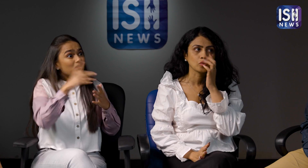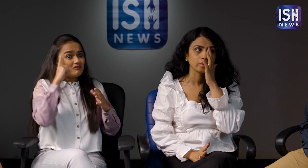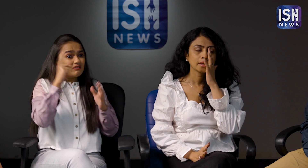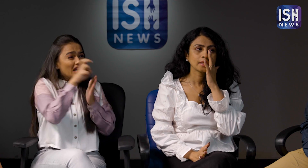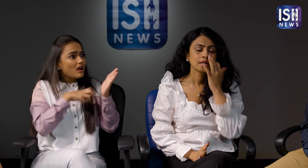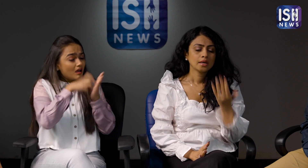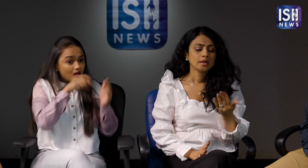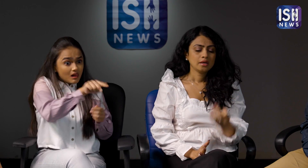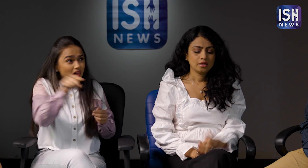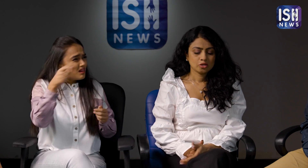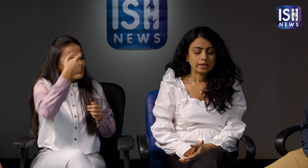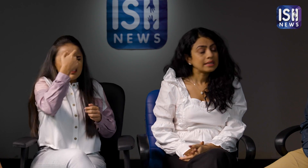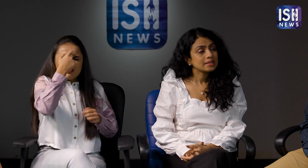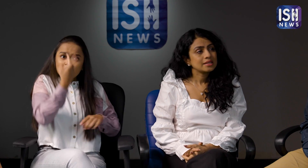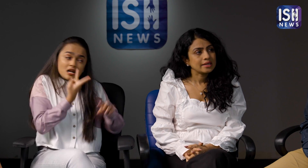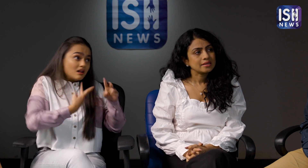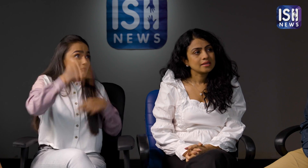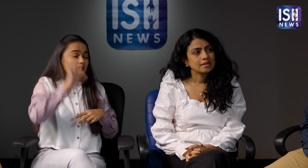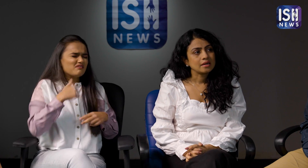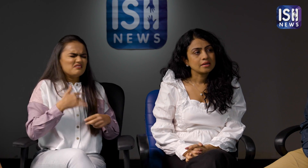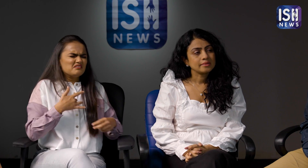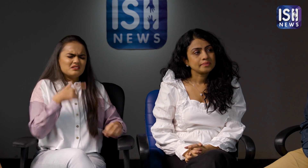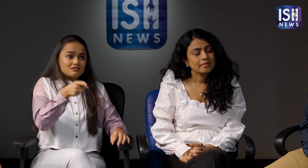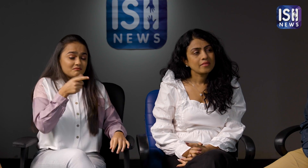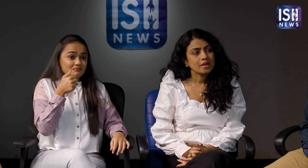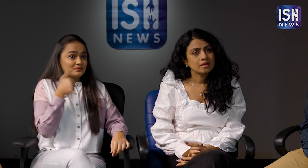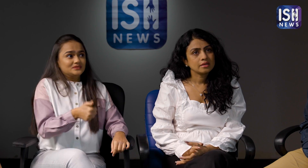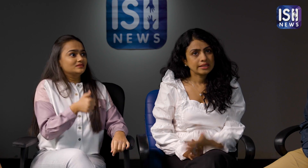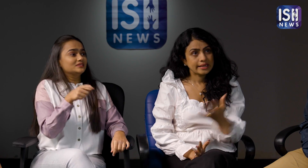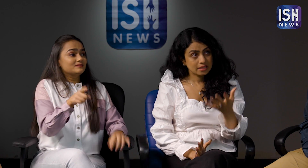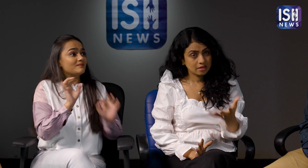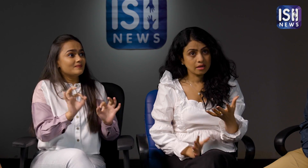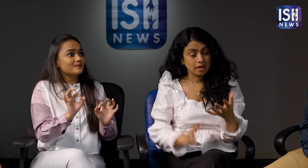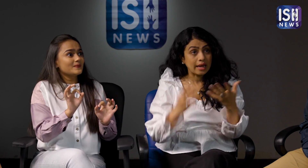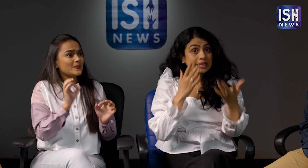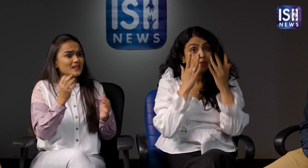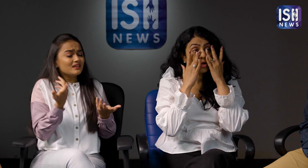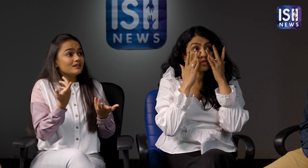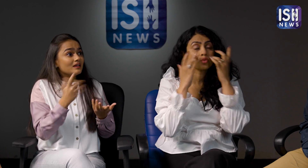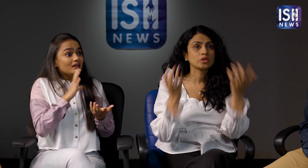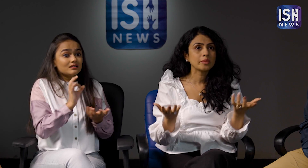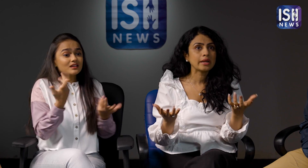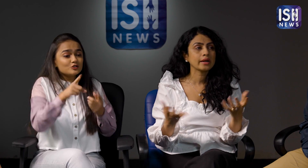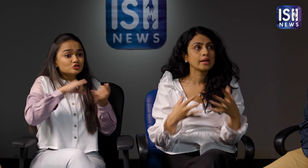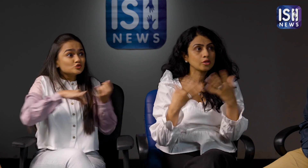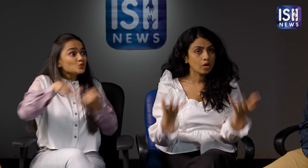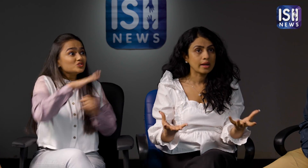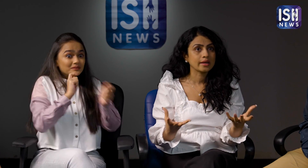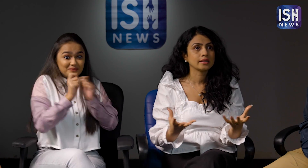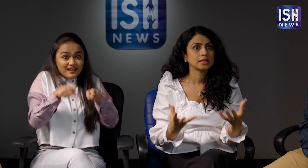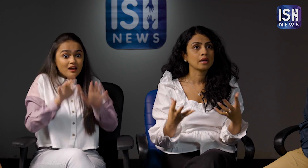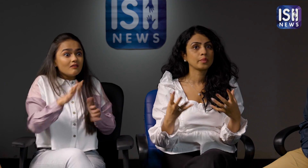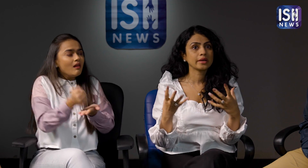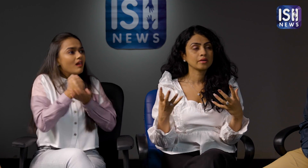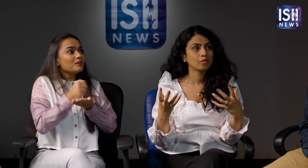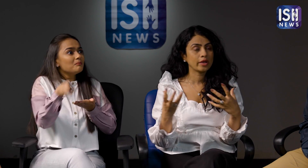की औरतों को. सो आई थिंक इट्स ग्रेट दैट ये एटलीस्ट बिकॉज ऑफ सोशल मीडिया एक नया दौर आया